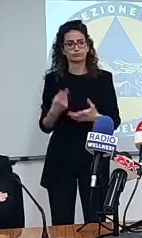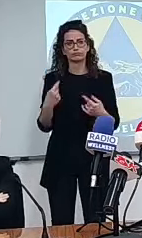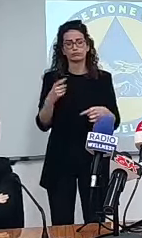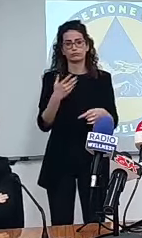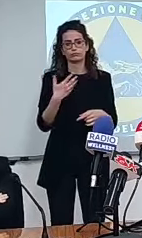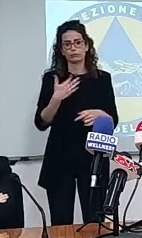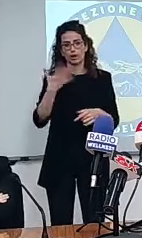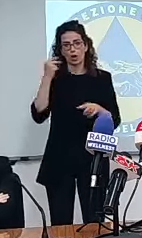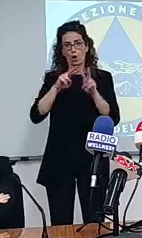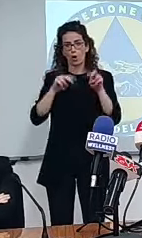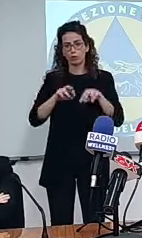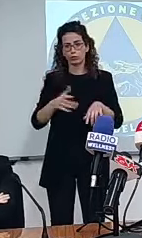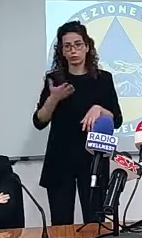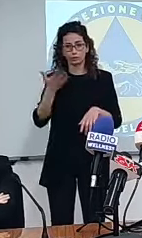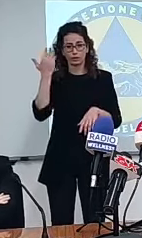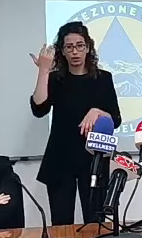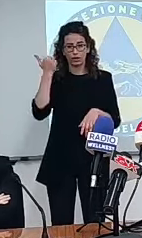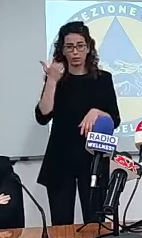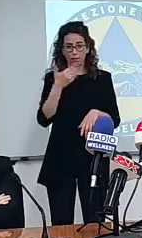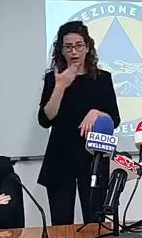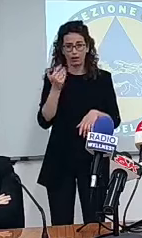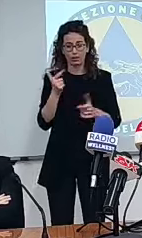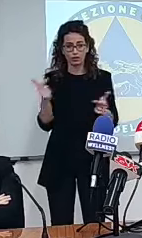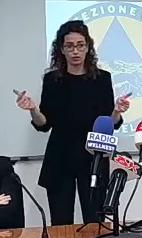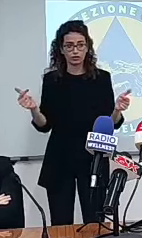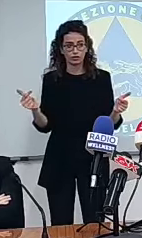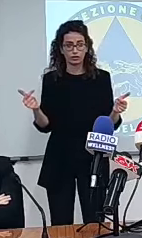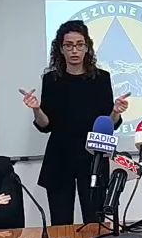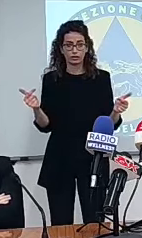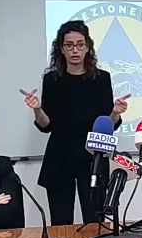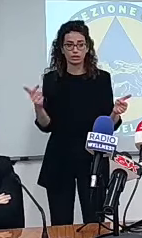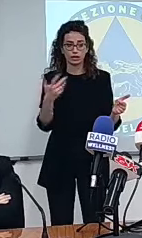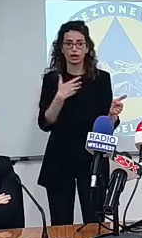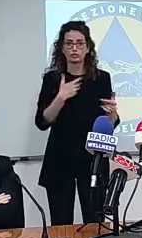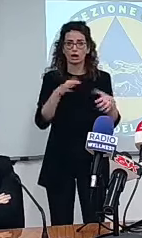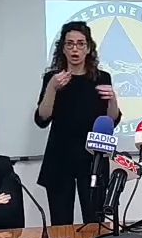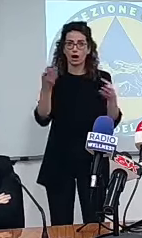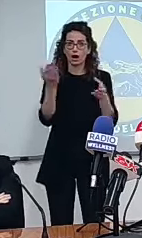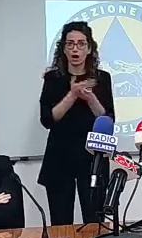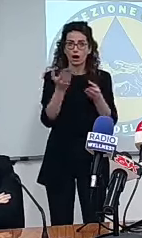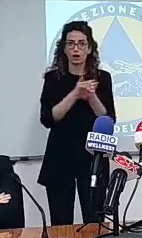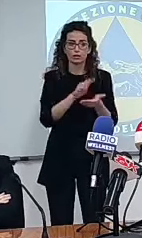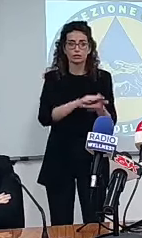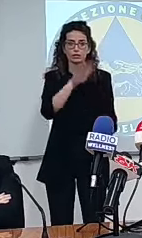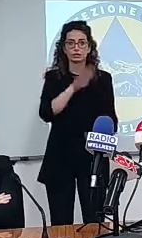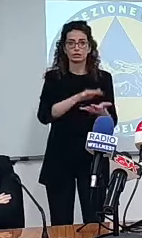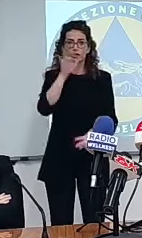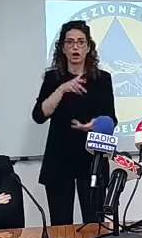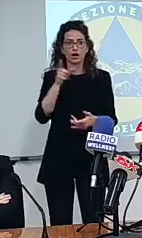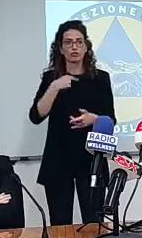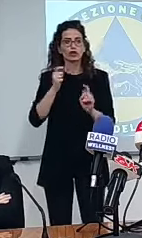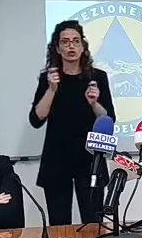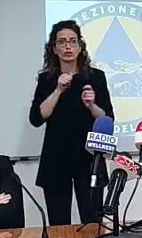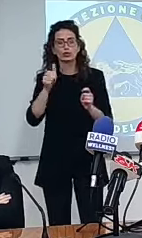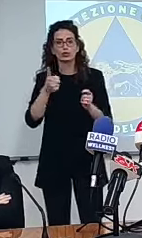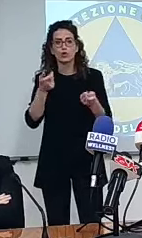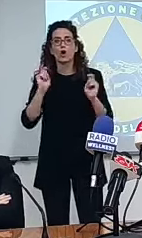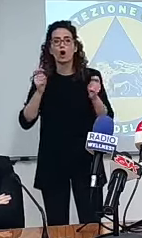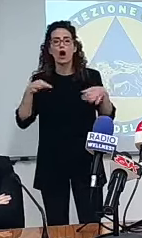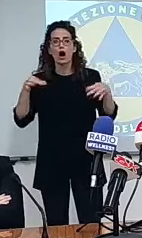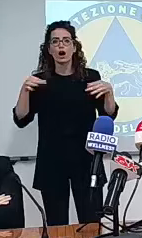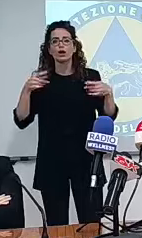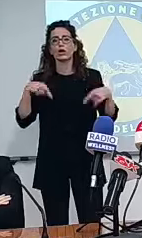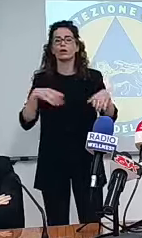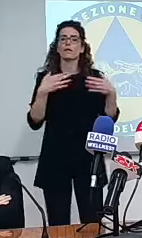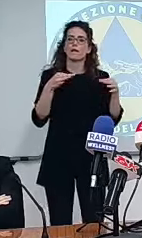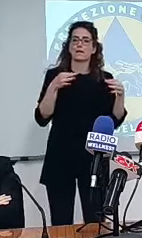quando non c'era il computer, sì, c'era un archivio cartaceo, eh? Voi facevate il giornale solo su carta, sì, oggi è su carta, è su